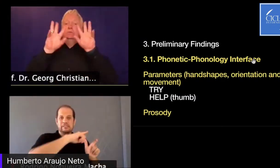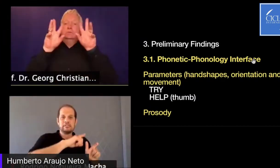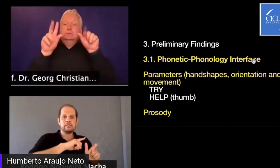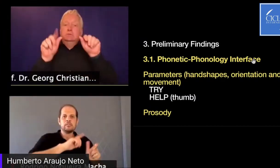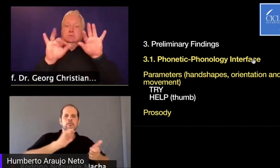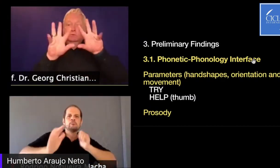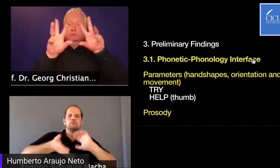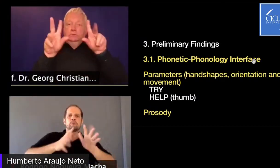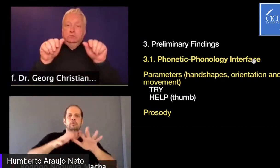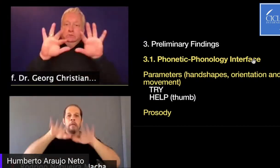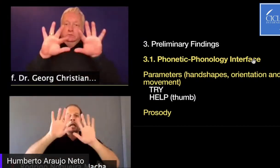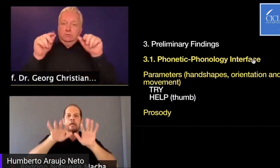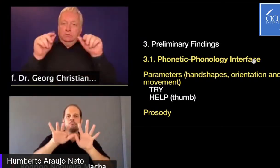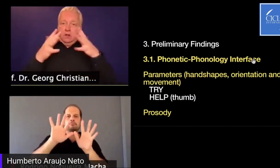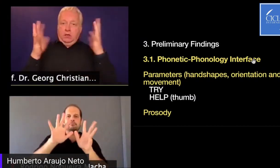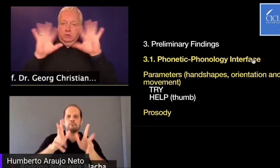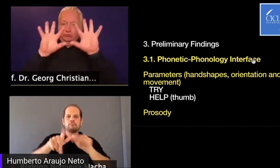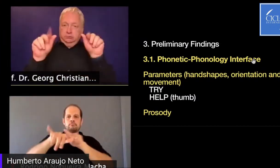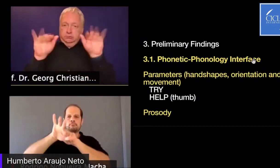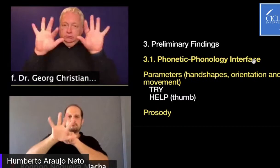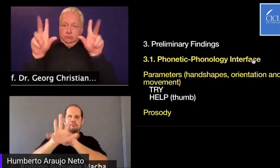nos dados,